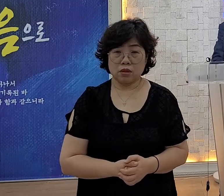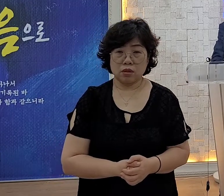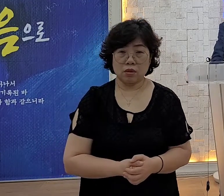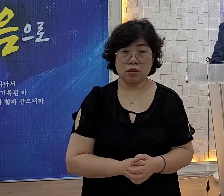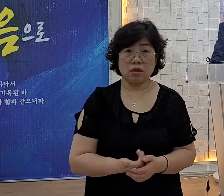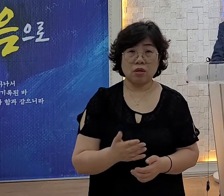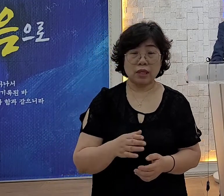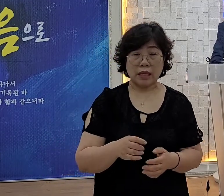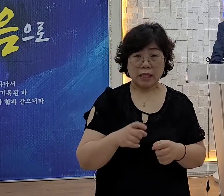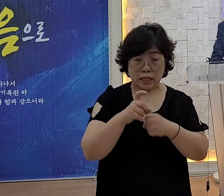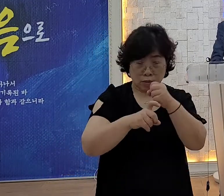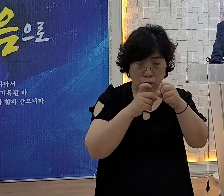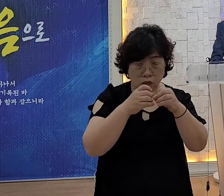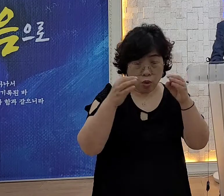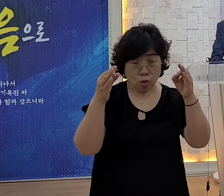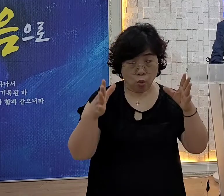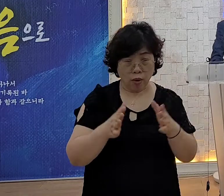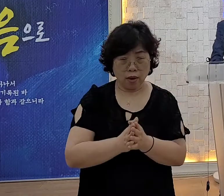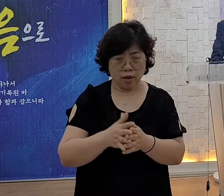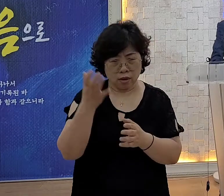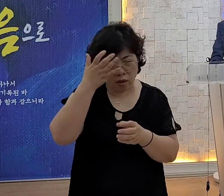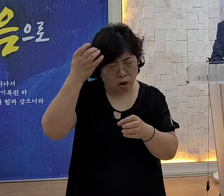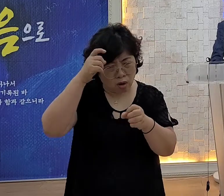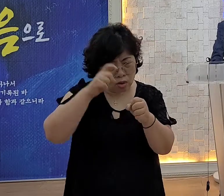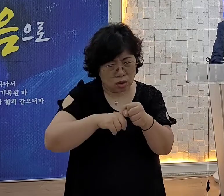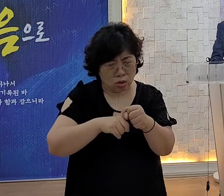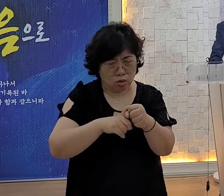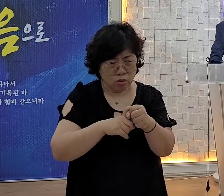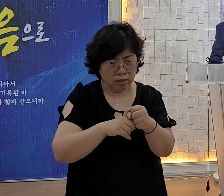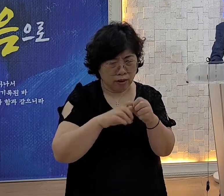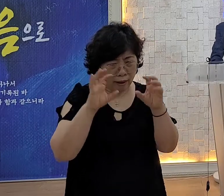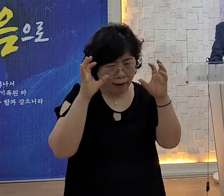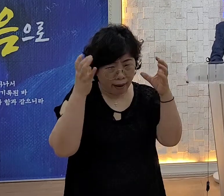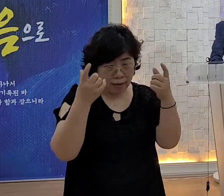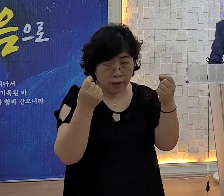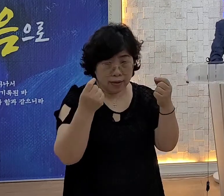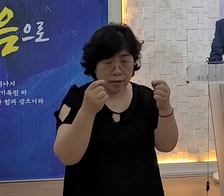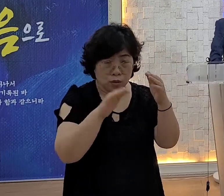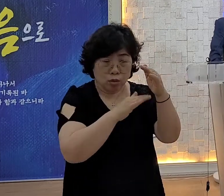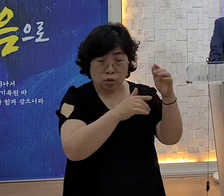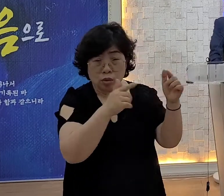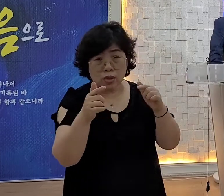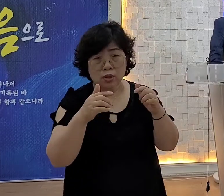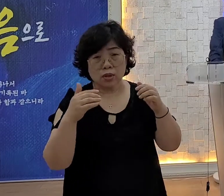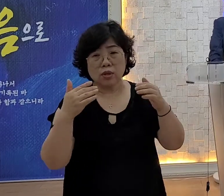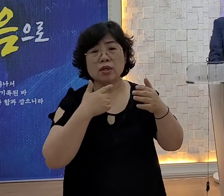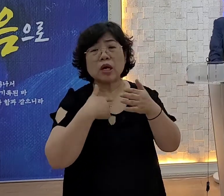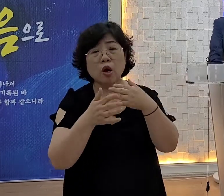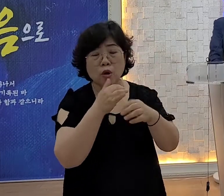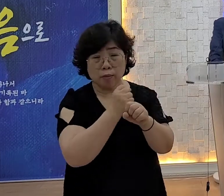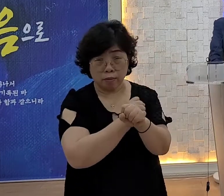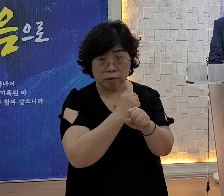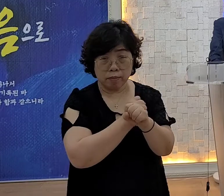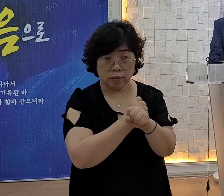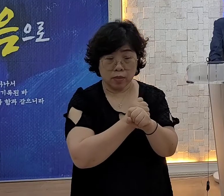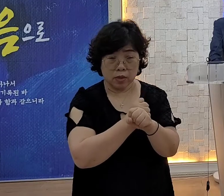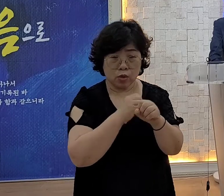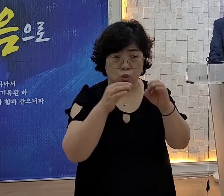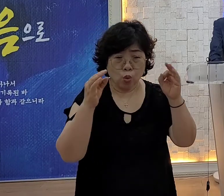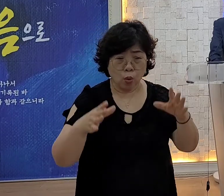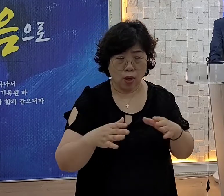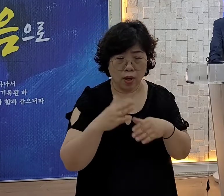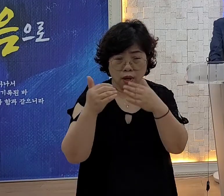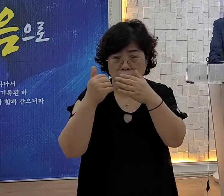동안 정말 이 영적으로 어린 성도들을 많이 경험하면서 이 하나님께서 저에게 놀라운 깨달음을